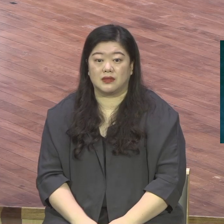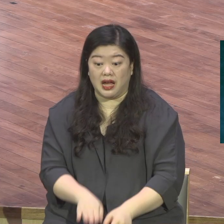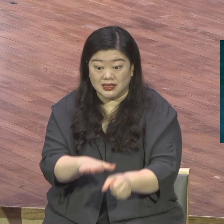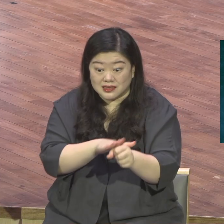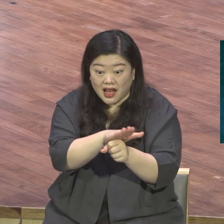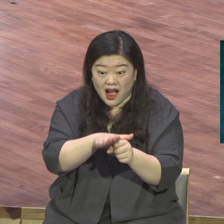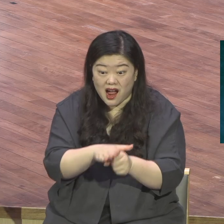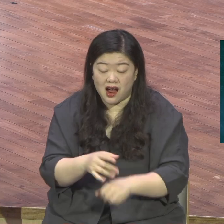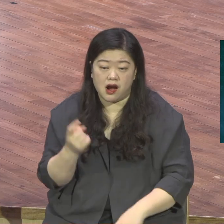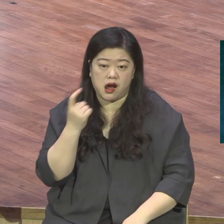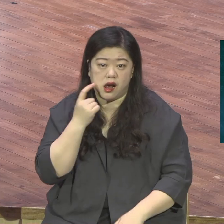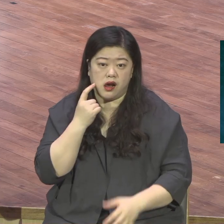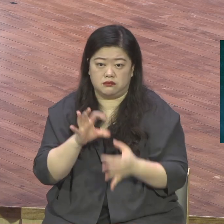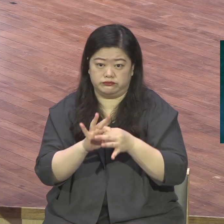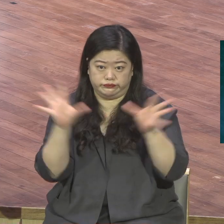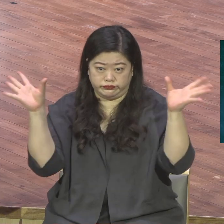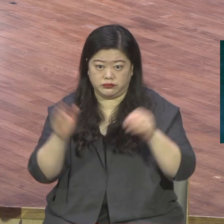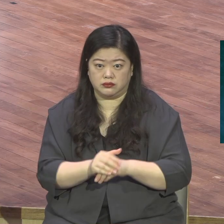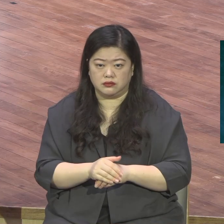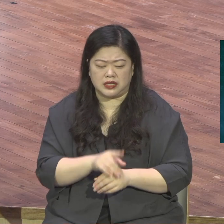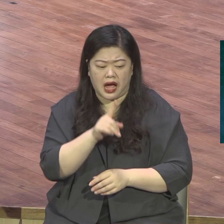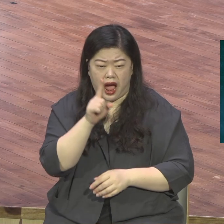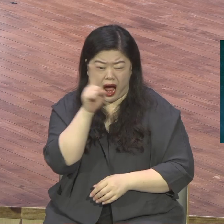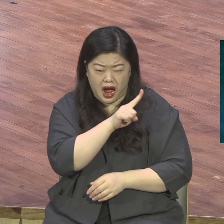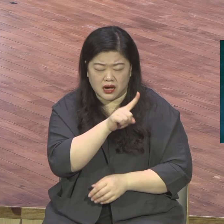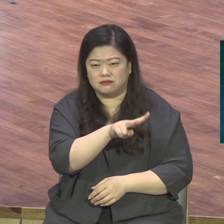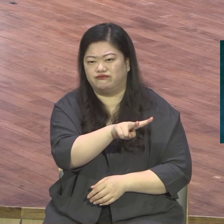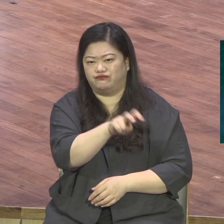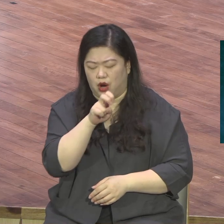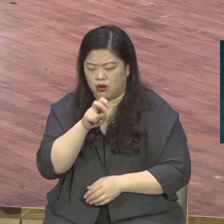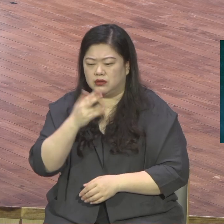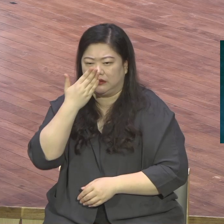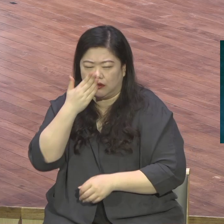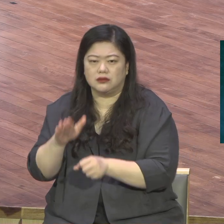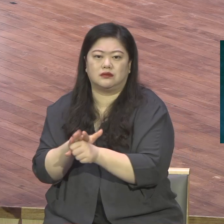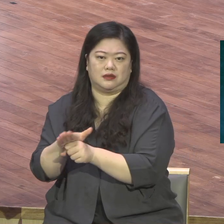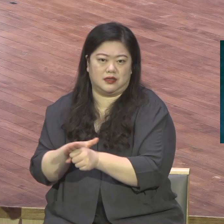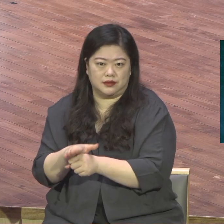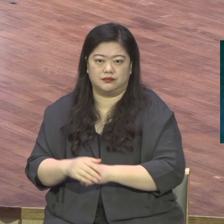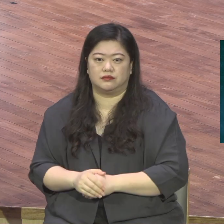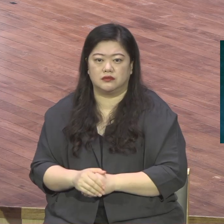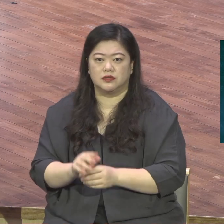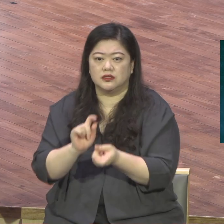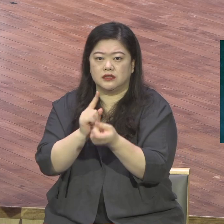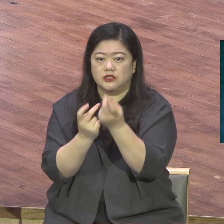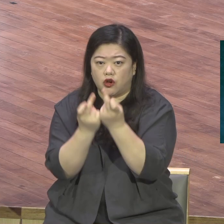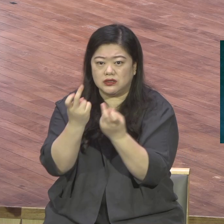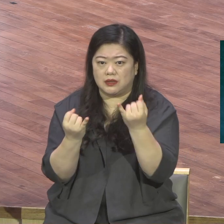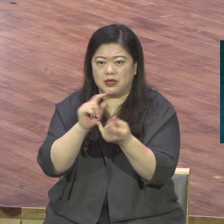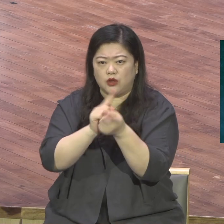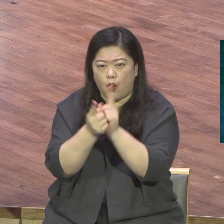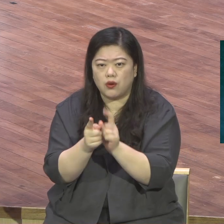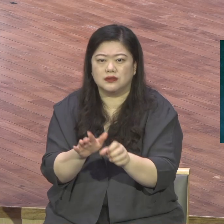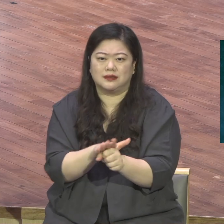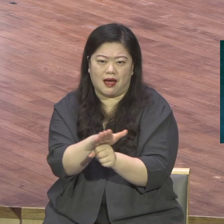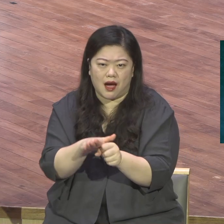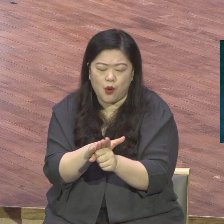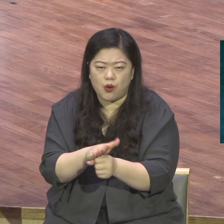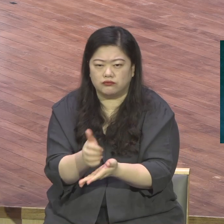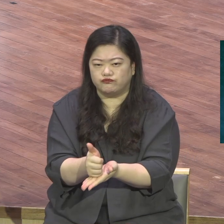거짓이 없나니 악을 미워하고 선에 속하라. 형제를 사랑하여 서로 우애하고 존경하기를 서로 먼저